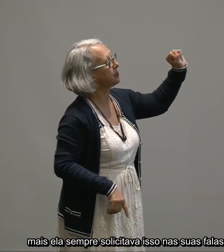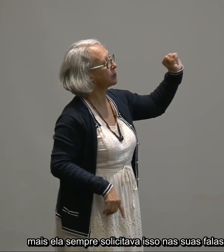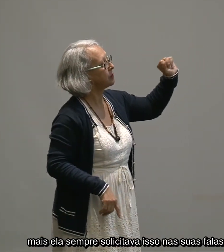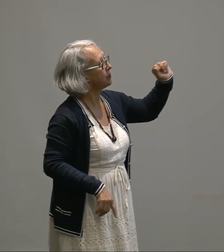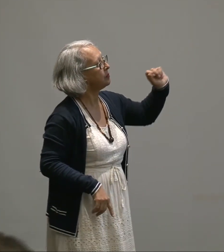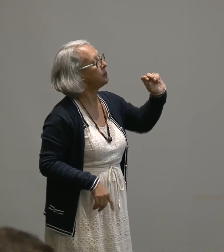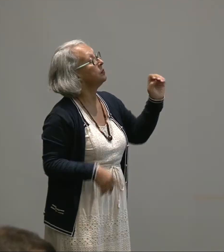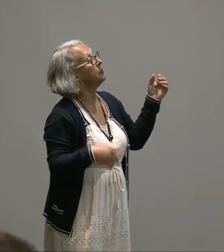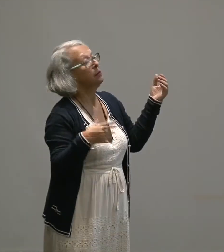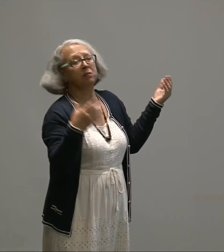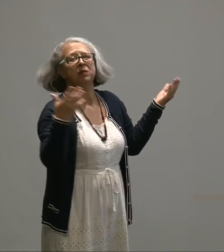falas.